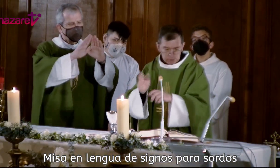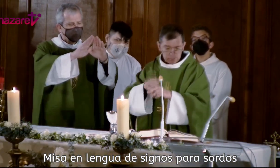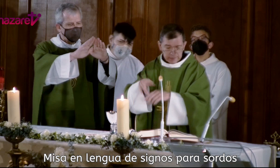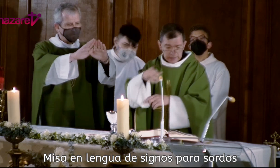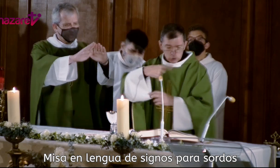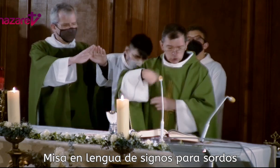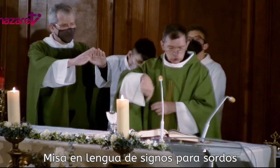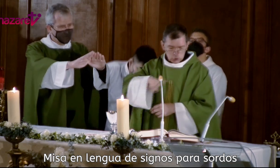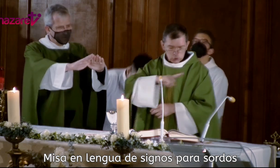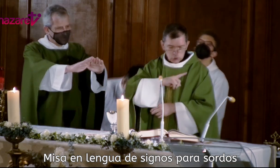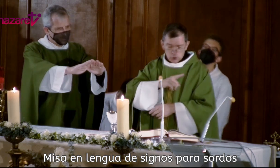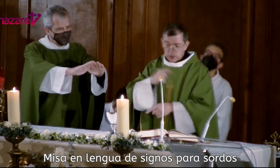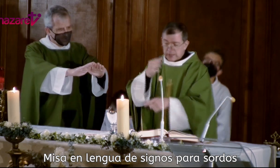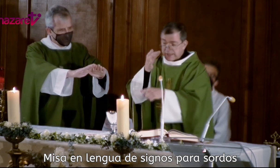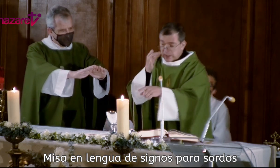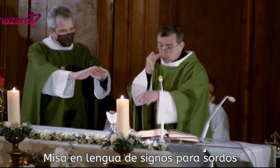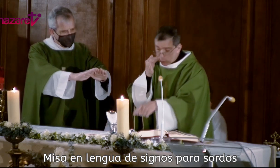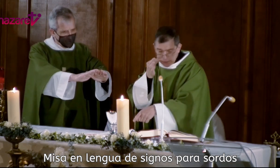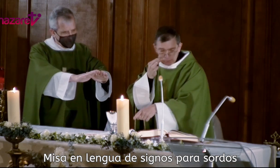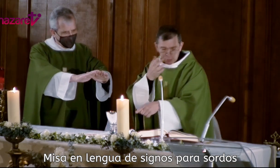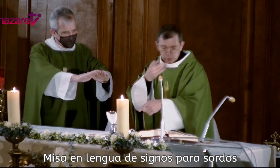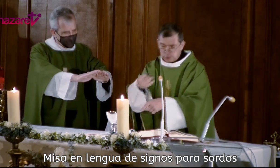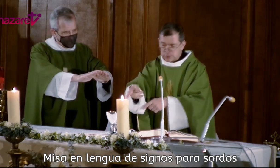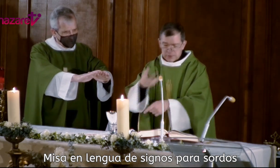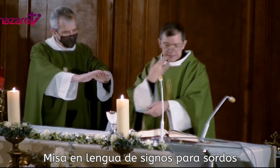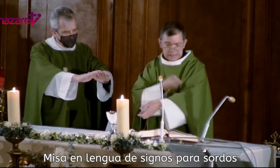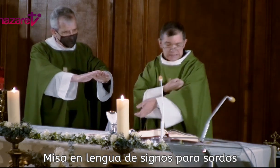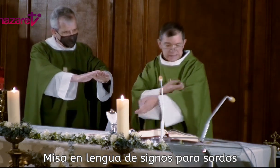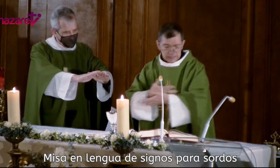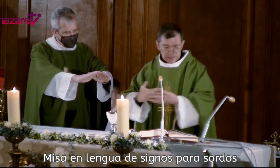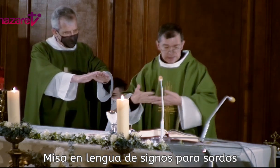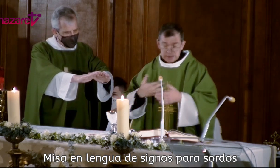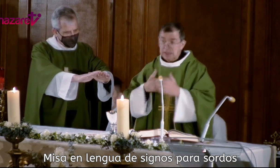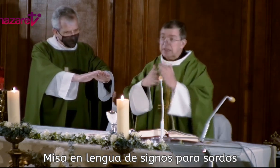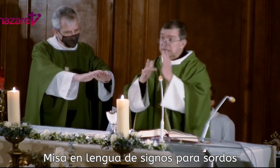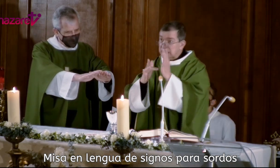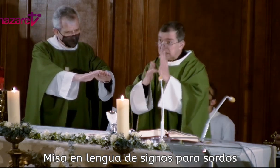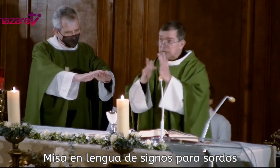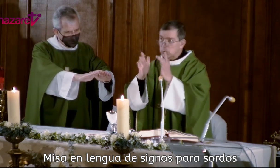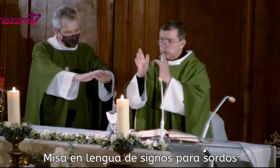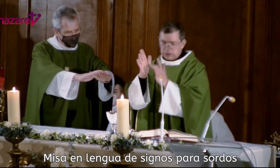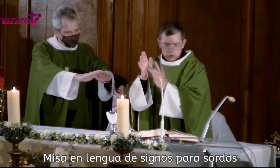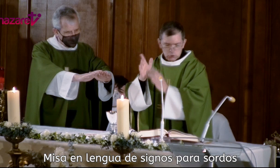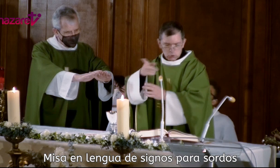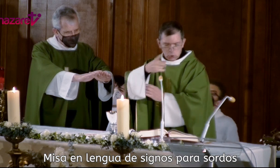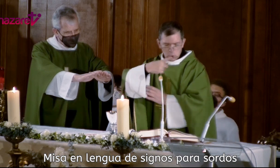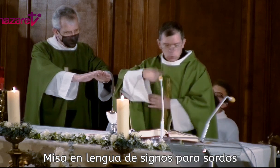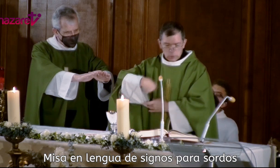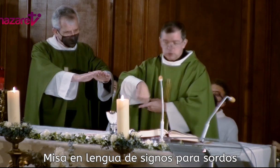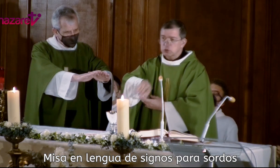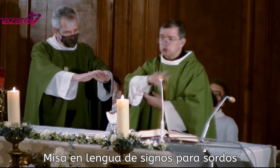para nosotros en el cuerpo y la sangre de Jesucristo nuestro